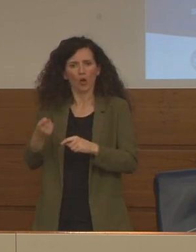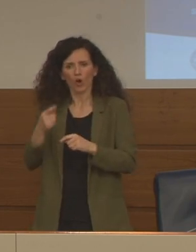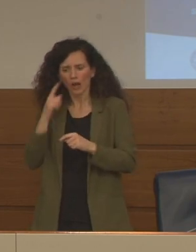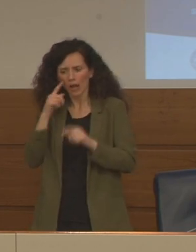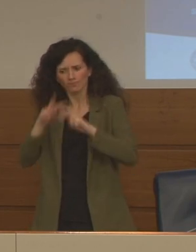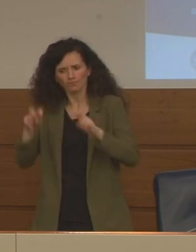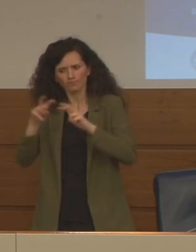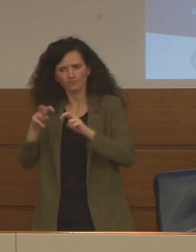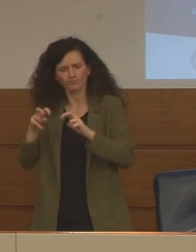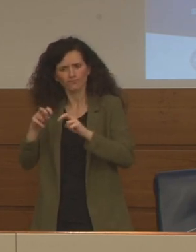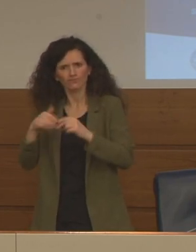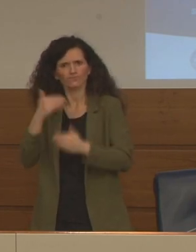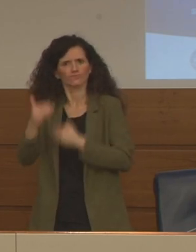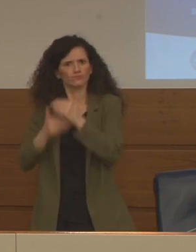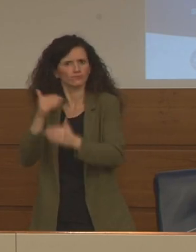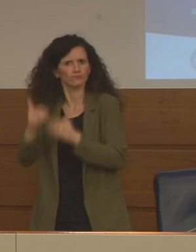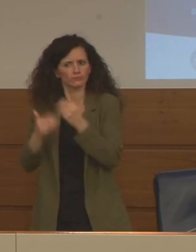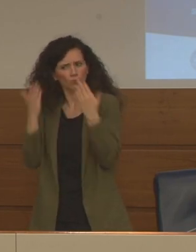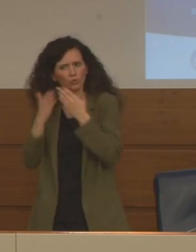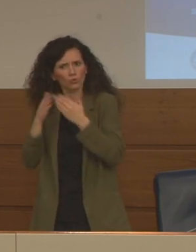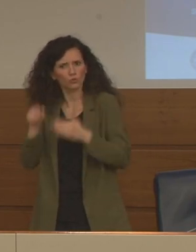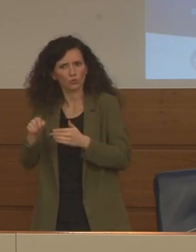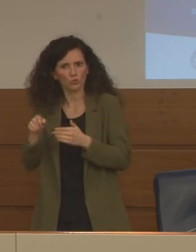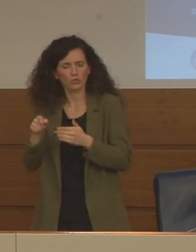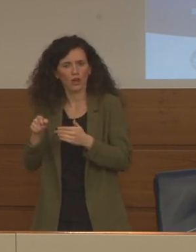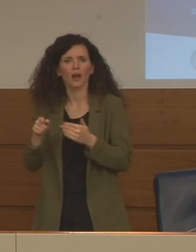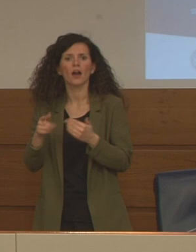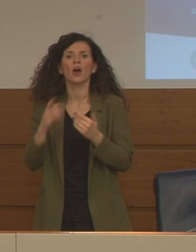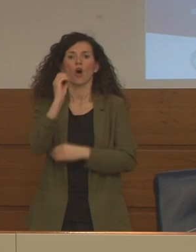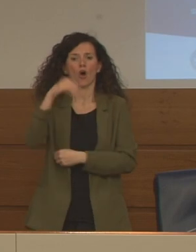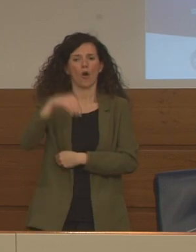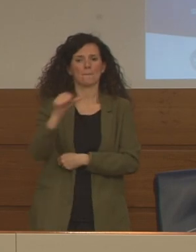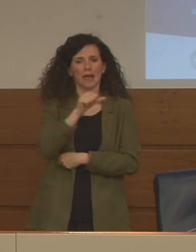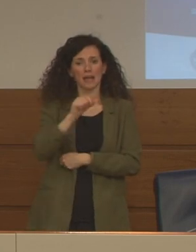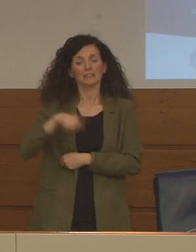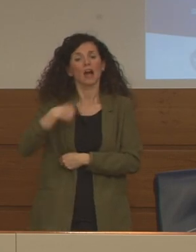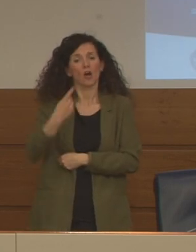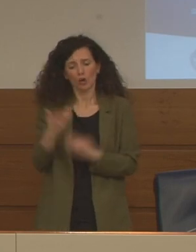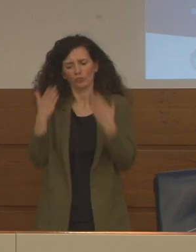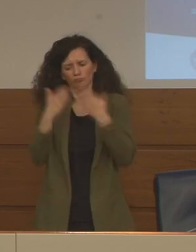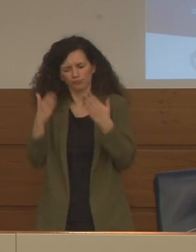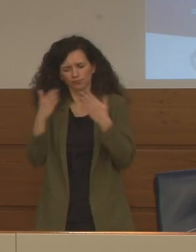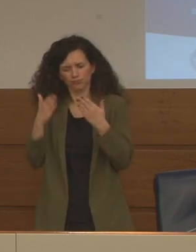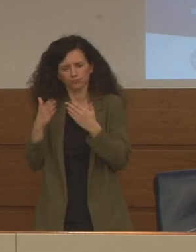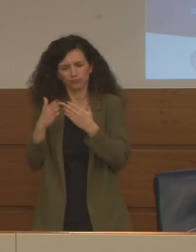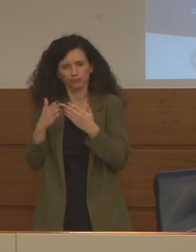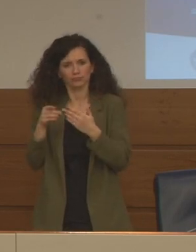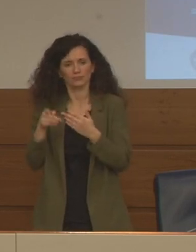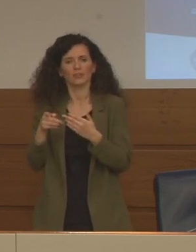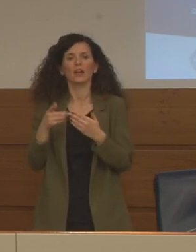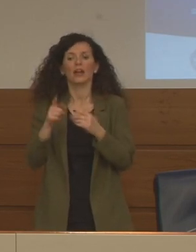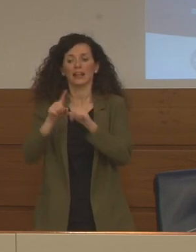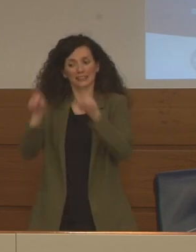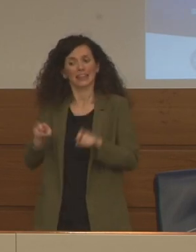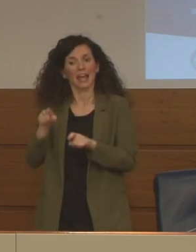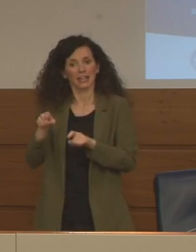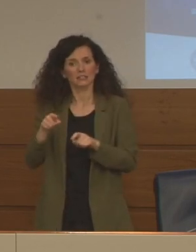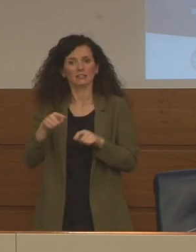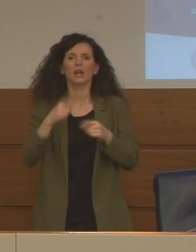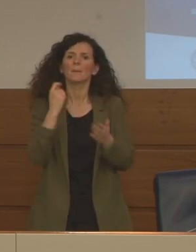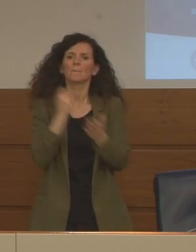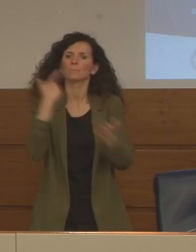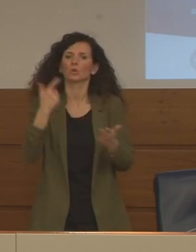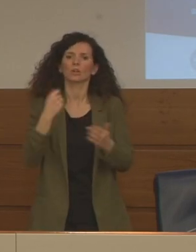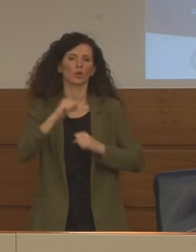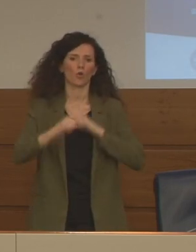centinaio di testi in fase di validazione ma importante il comportamento oggi i test non sono l'arma